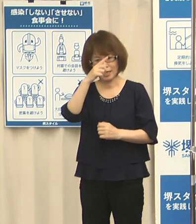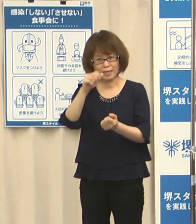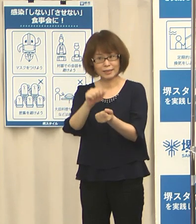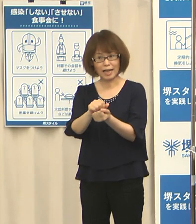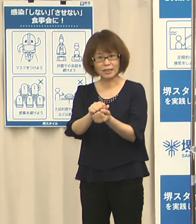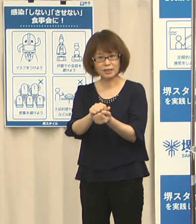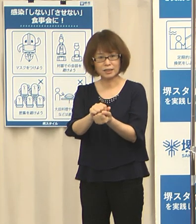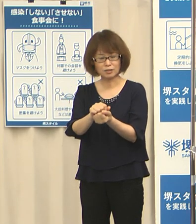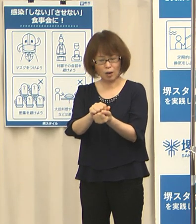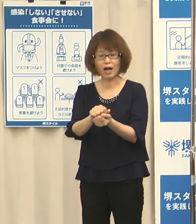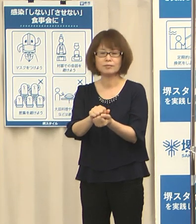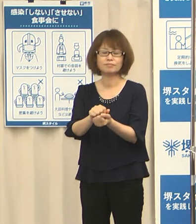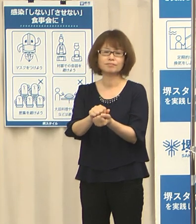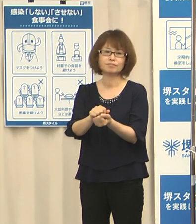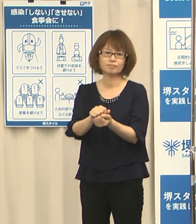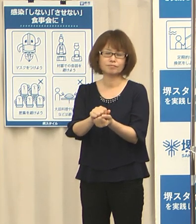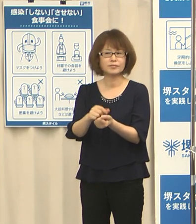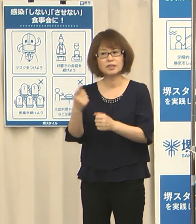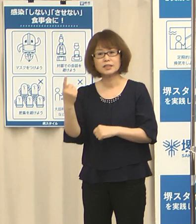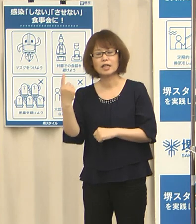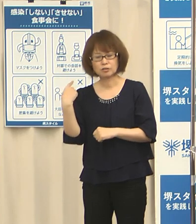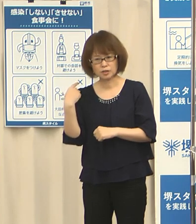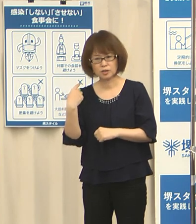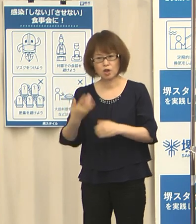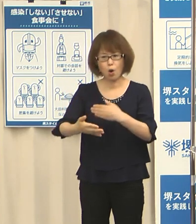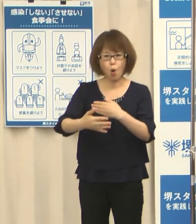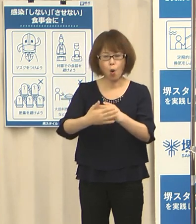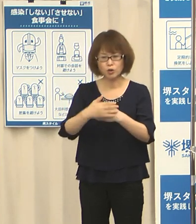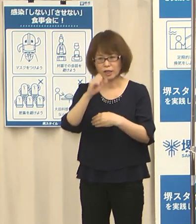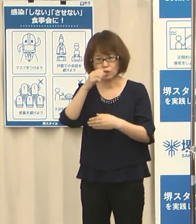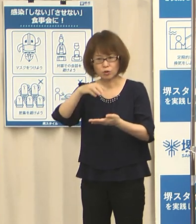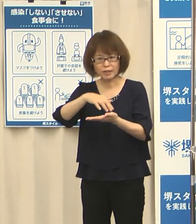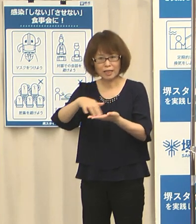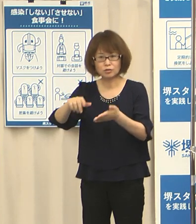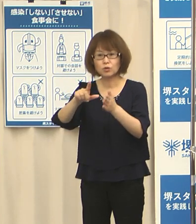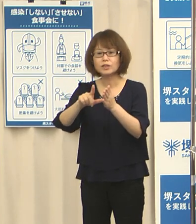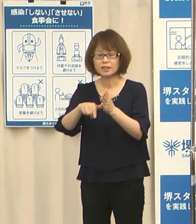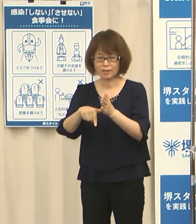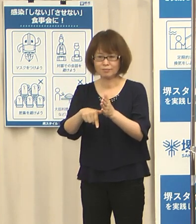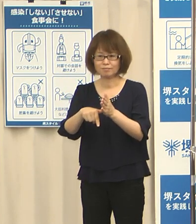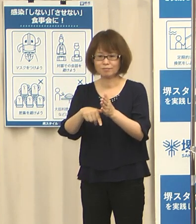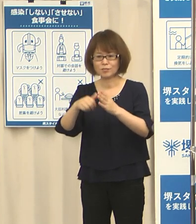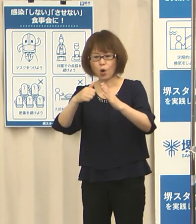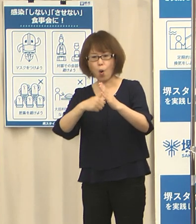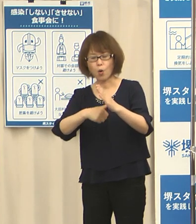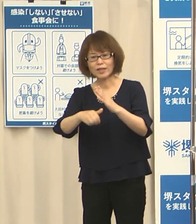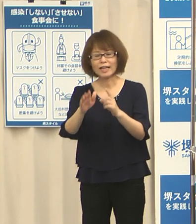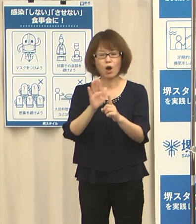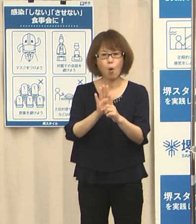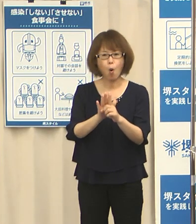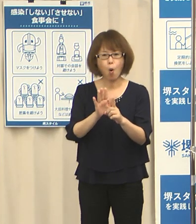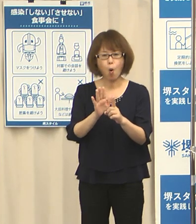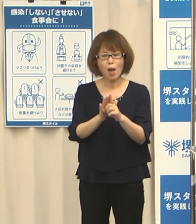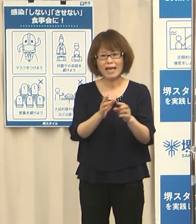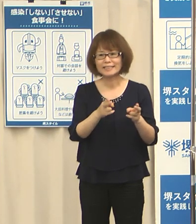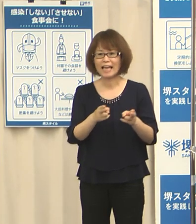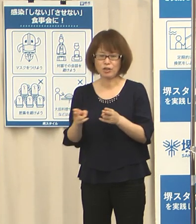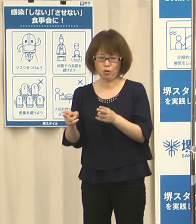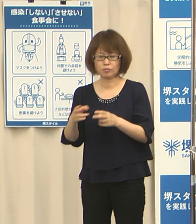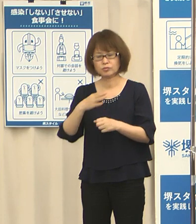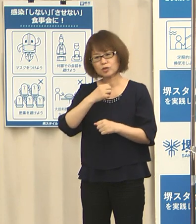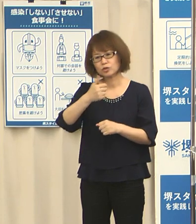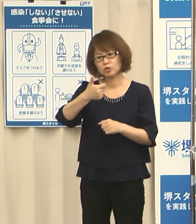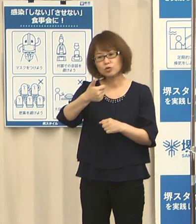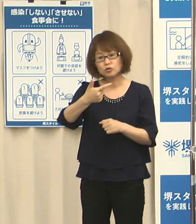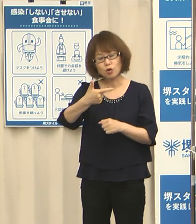回一昨日の補正予算の時に、お出かけ応援制度を、まあ、65歳以上の